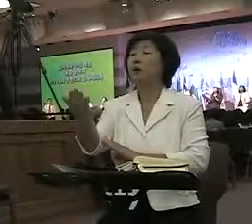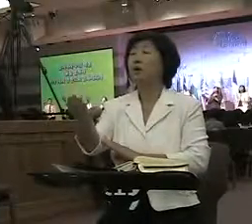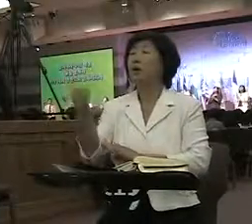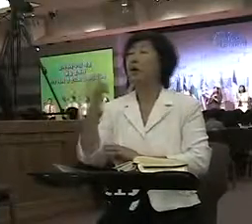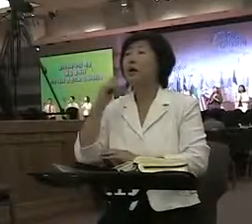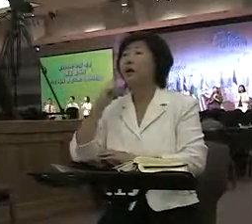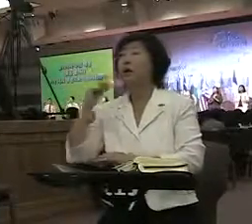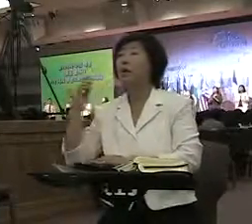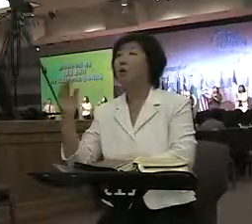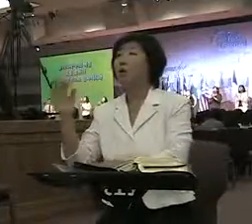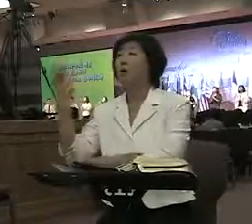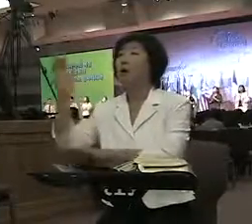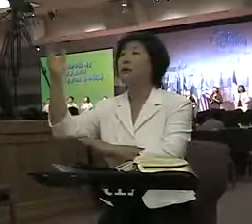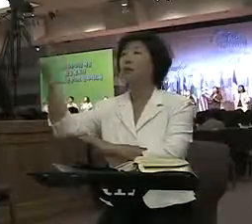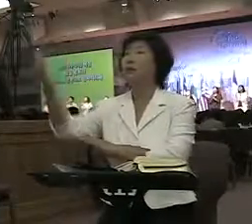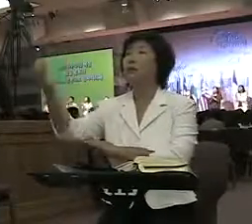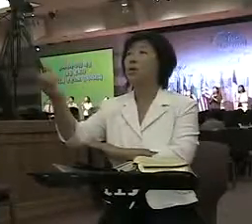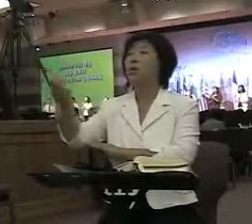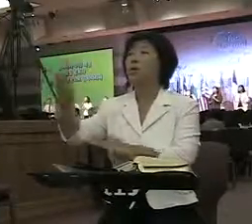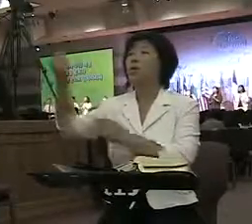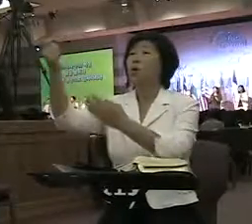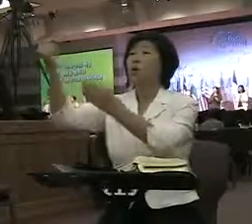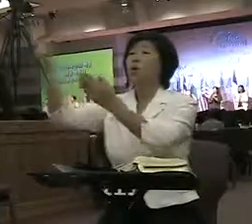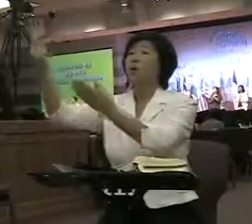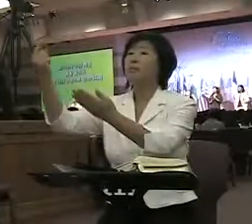주가 너의 영광으로